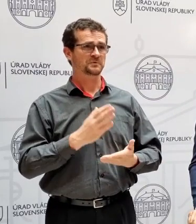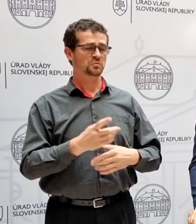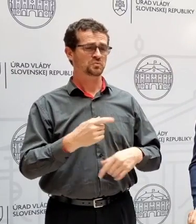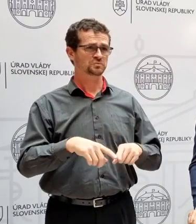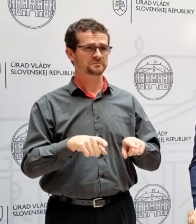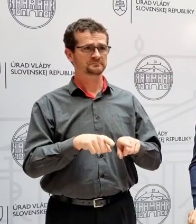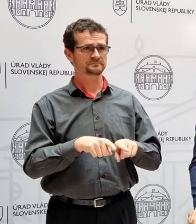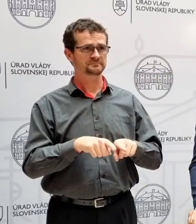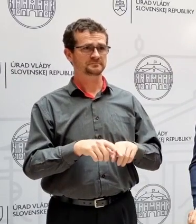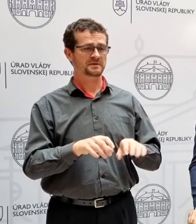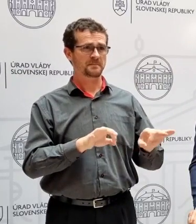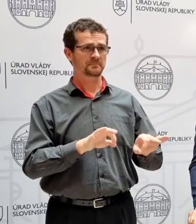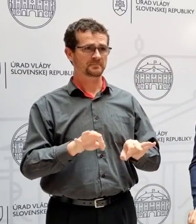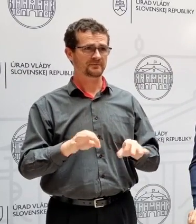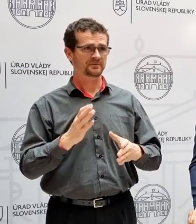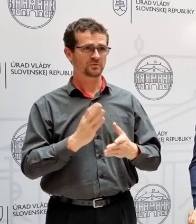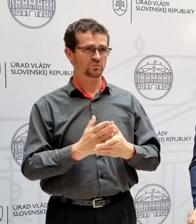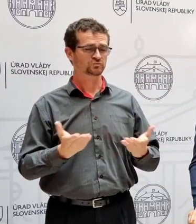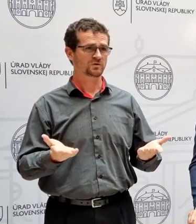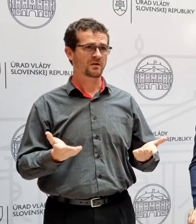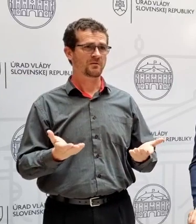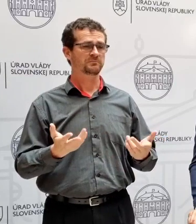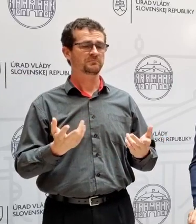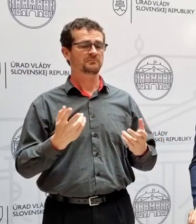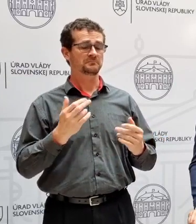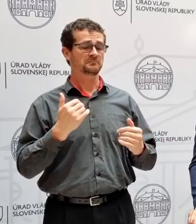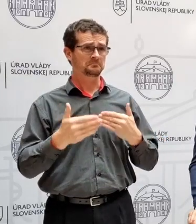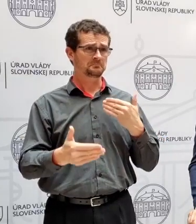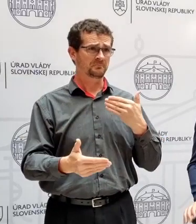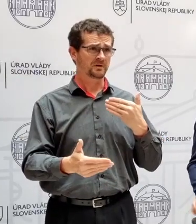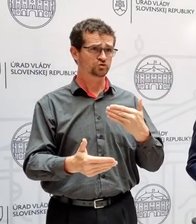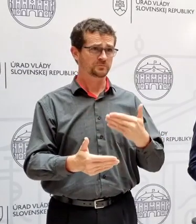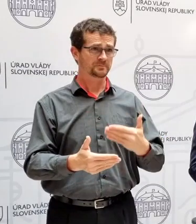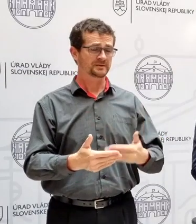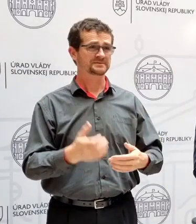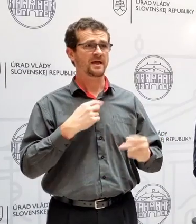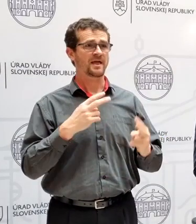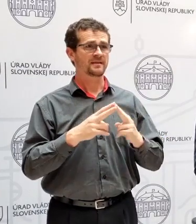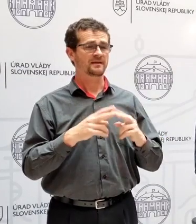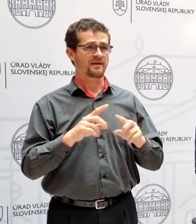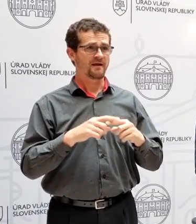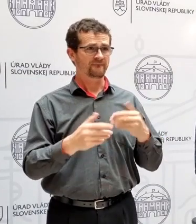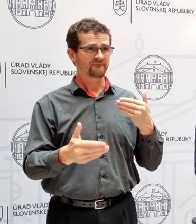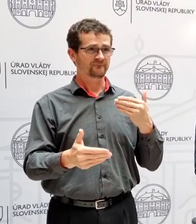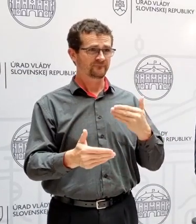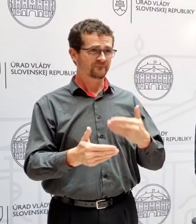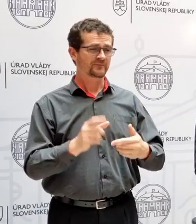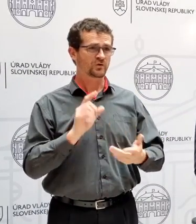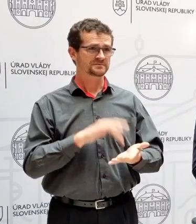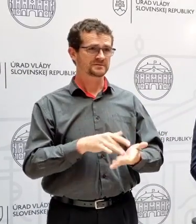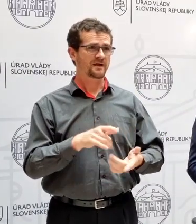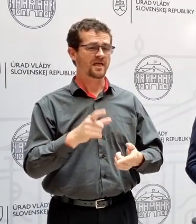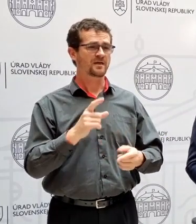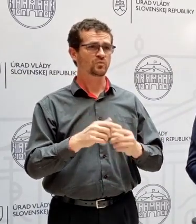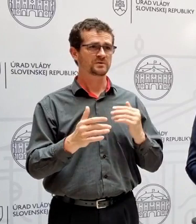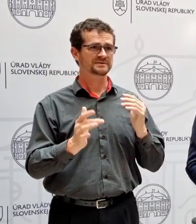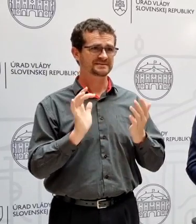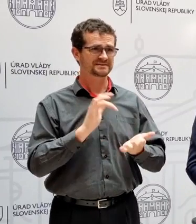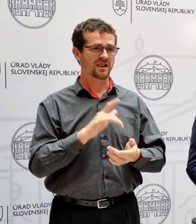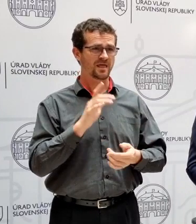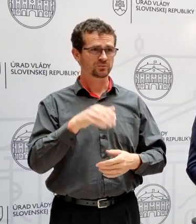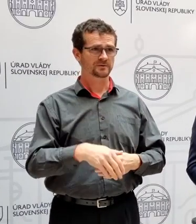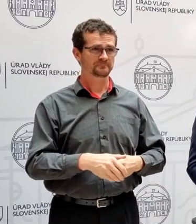takej pripravenej fáze, alebo sa to môžete... Áno, blížime sa takisto ako s energiami, sa blížime samozrejme aj tu ku cieľu.